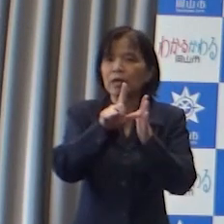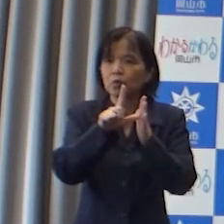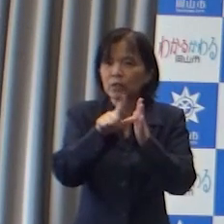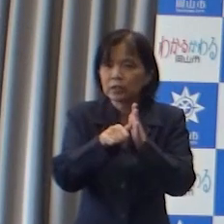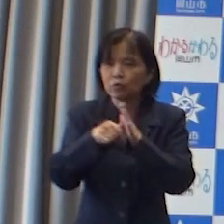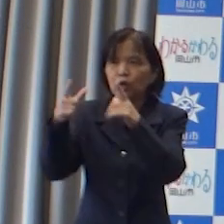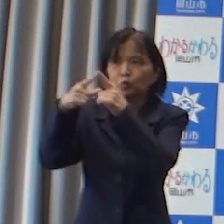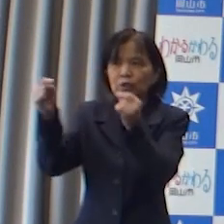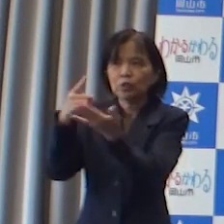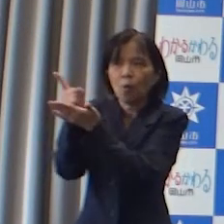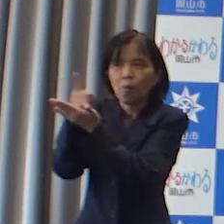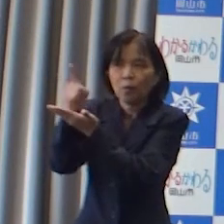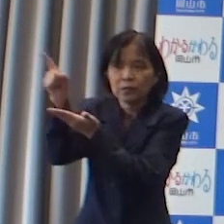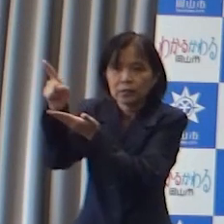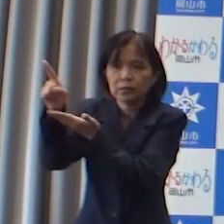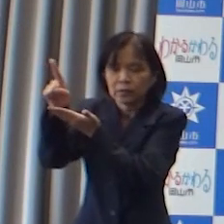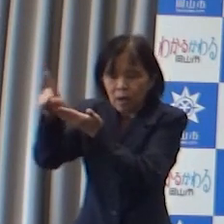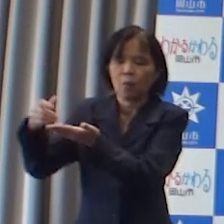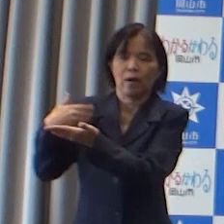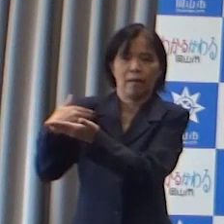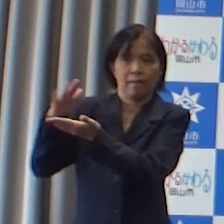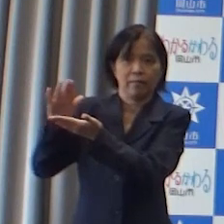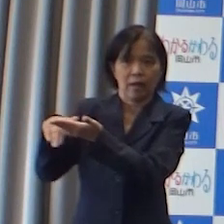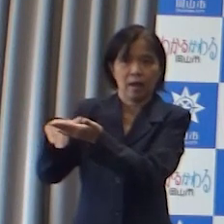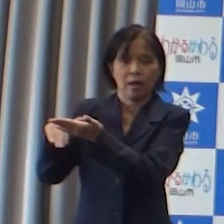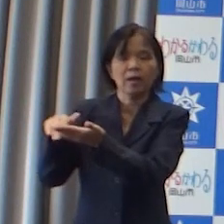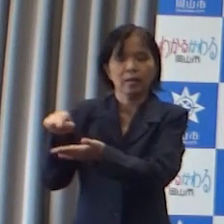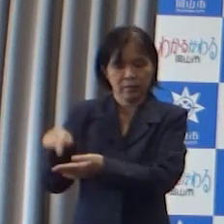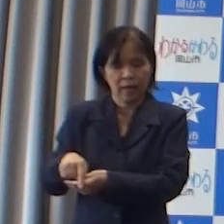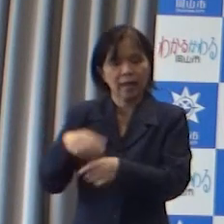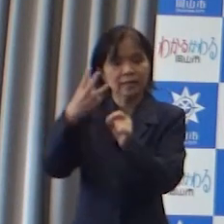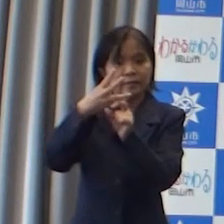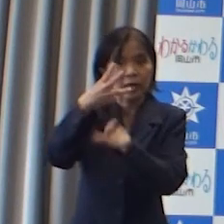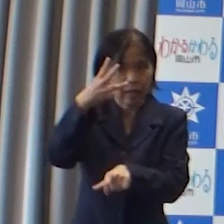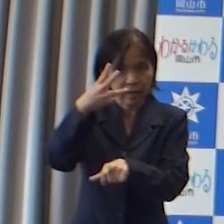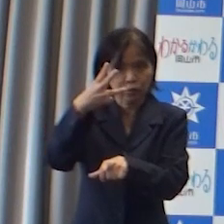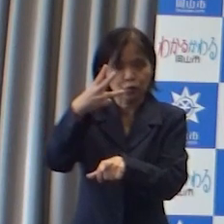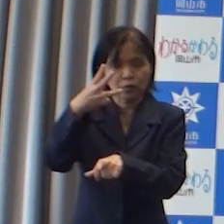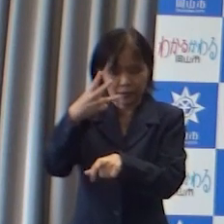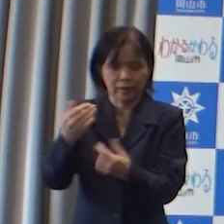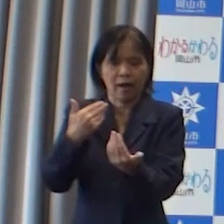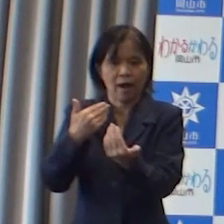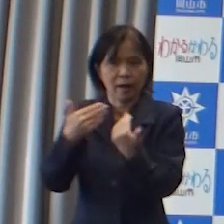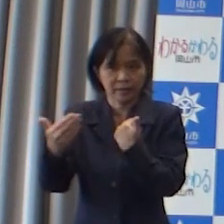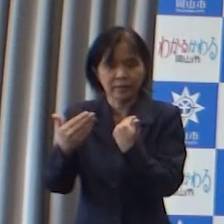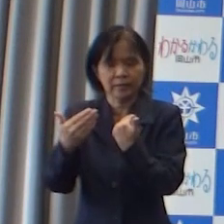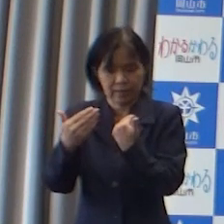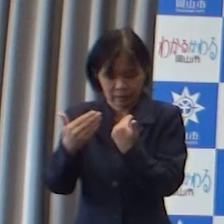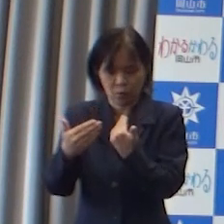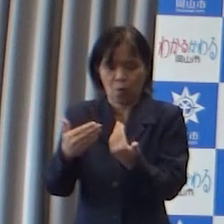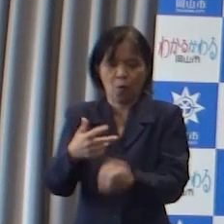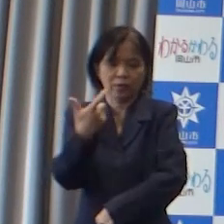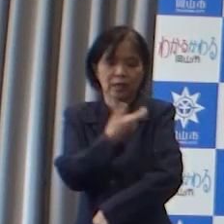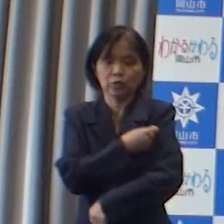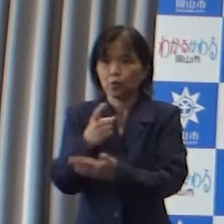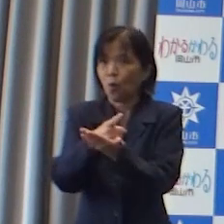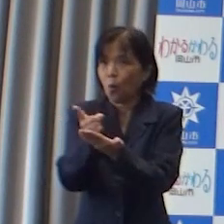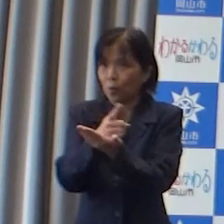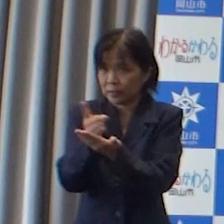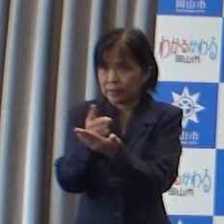動向が不明でありましたが、令和5年3月に令和5年度の接種方針